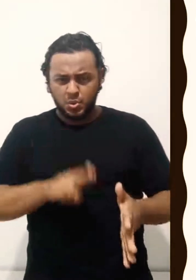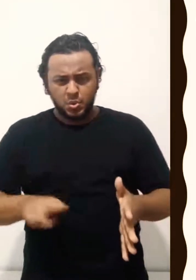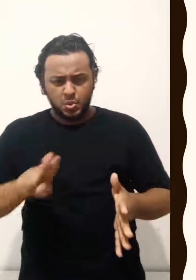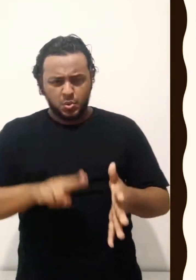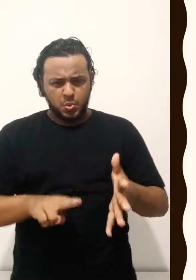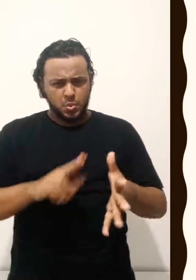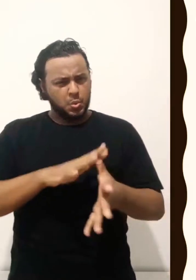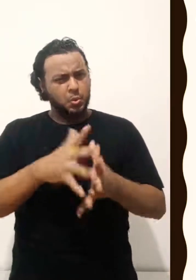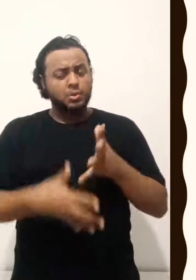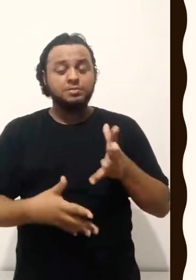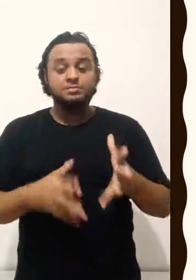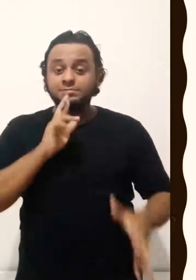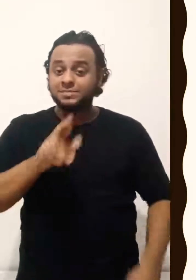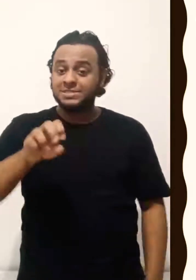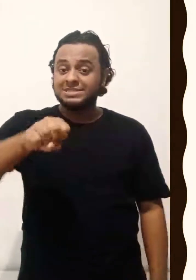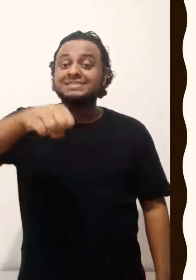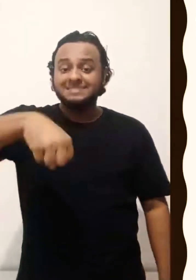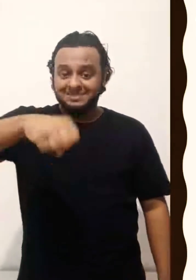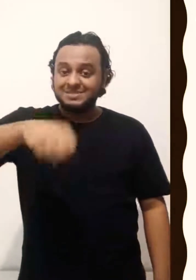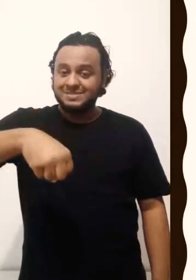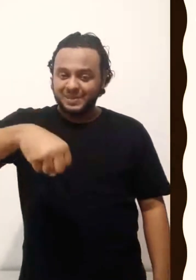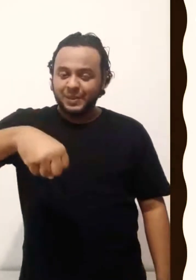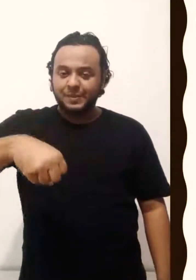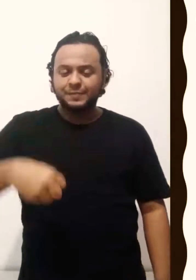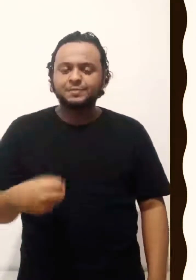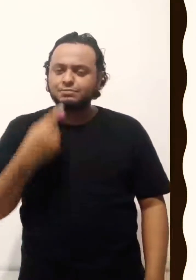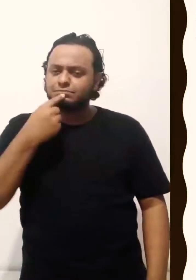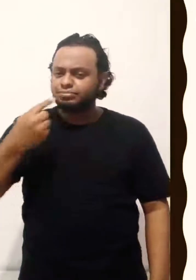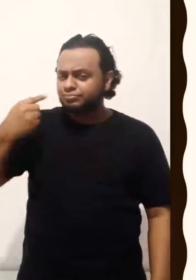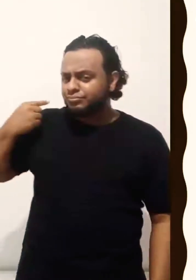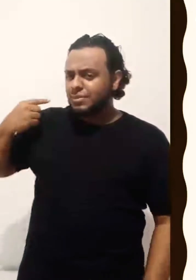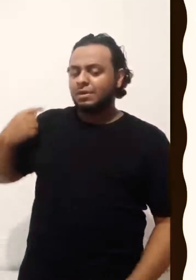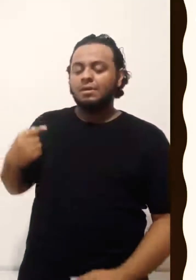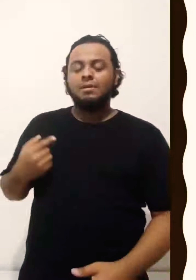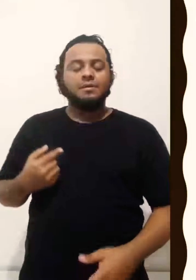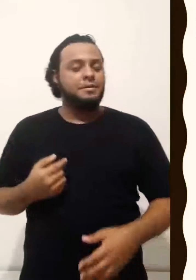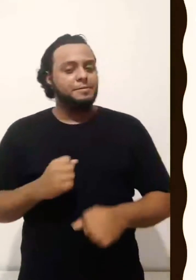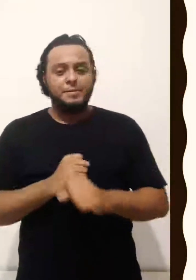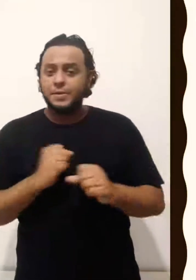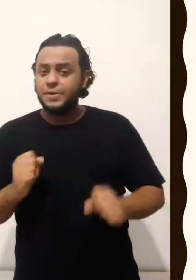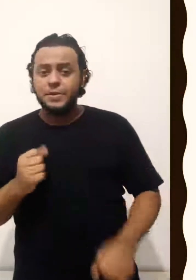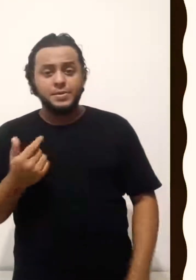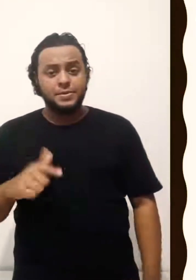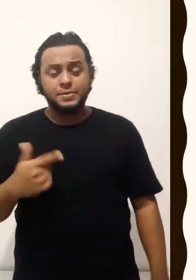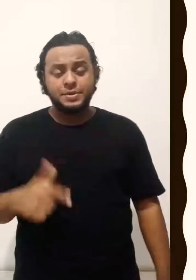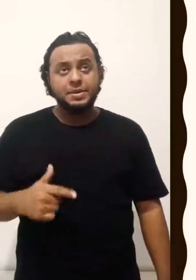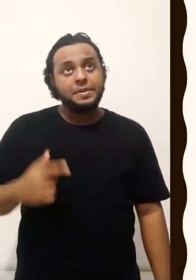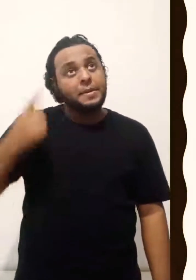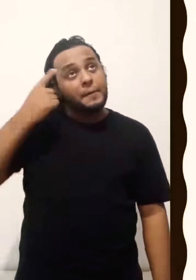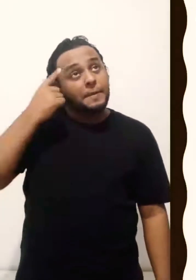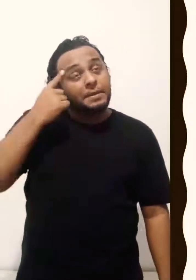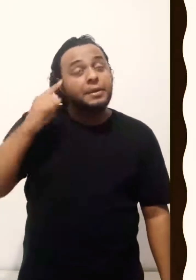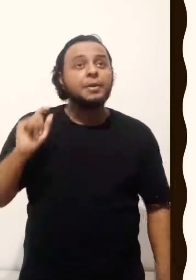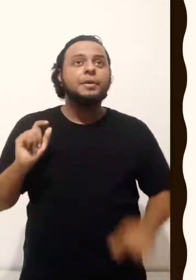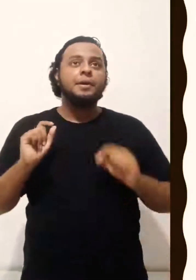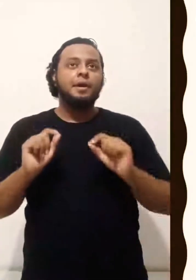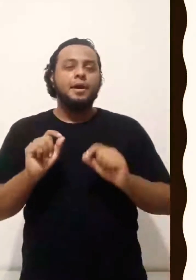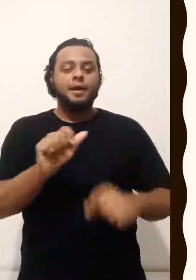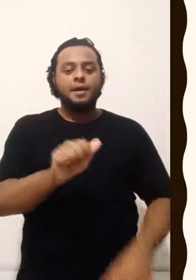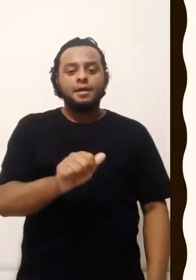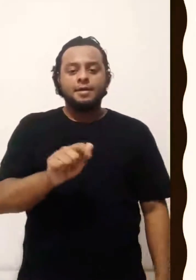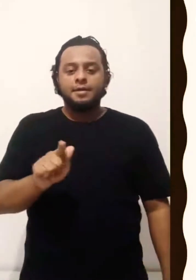sinais? A resposta é sim. Até pouco tempo atrás, a Libras era considerada uma